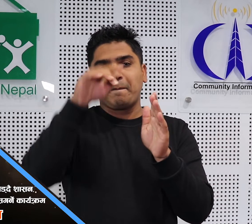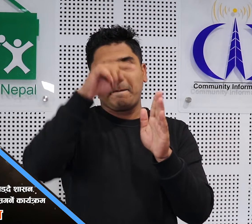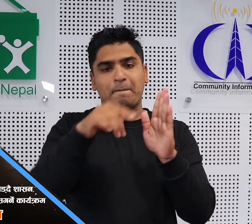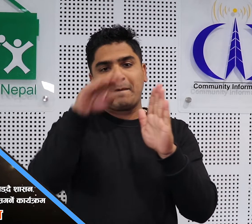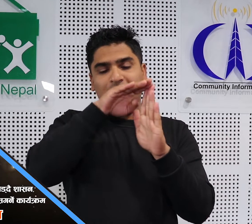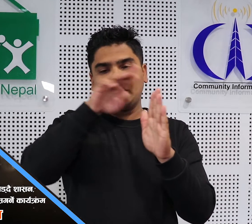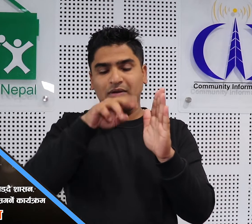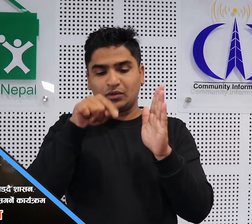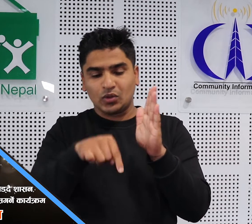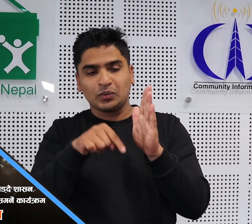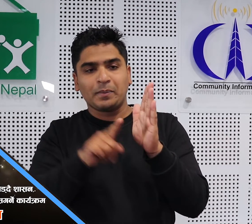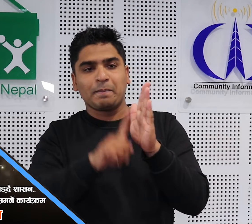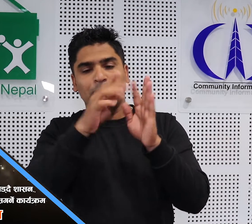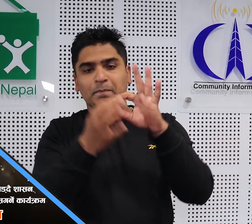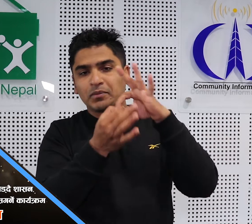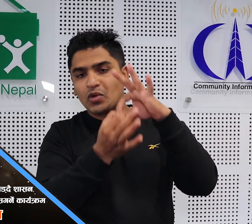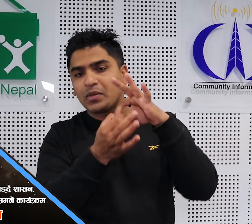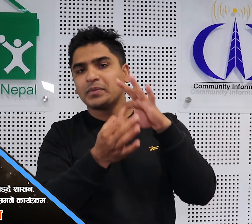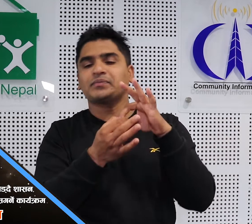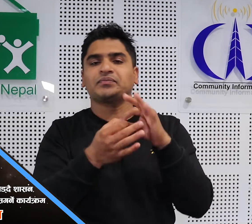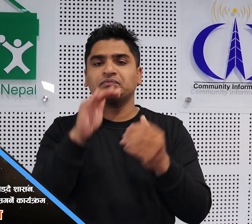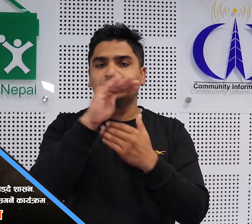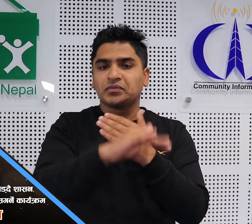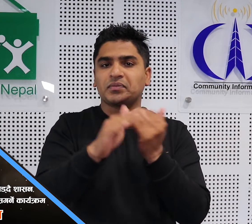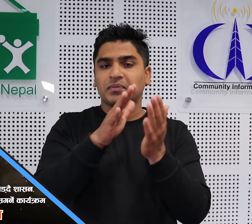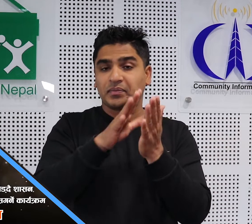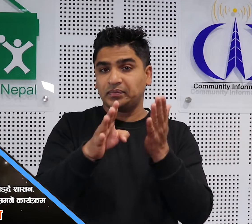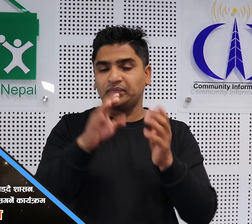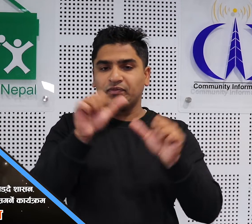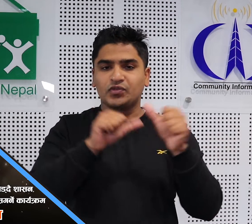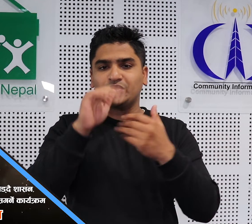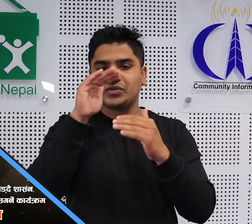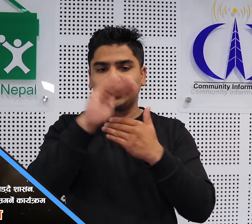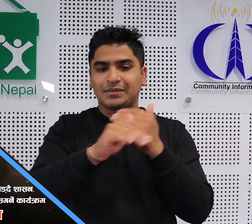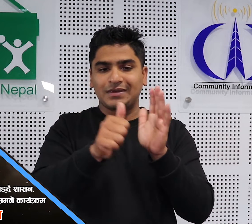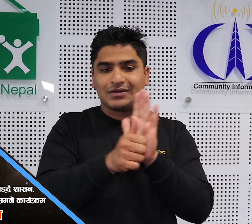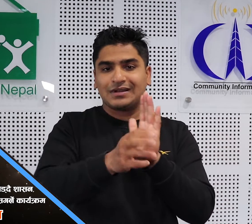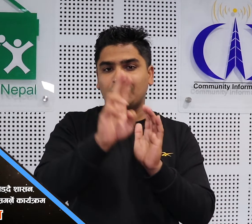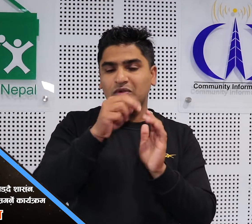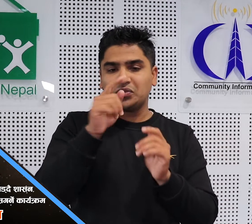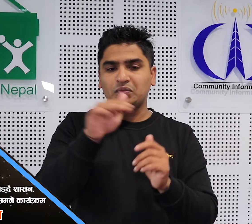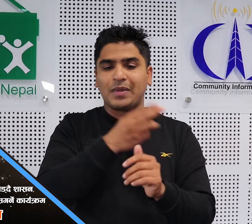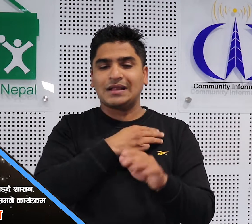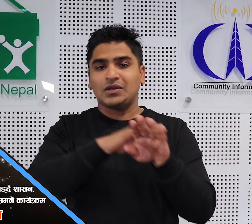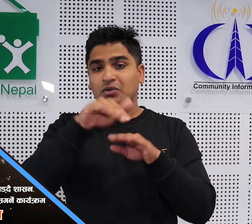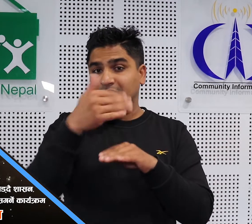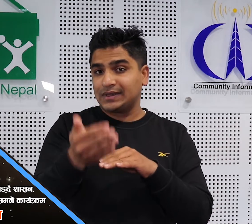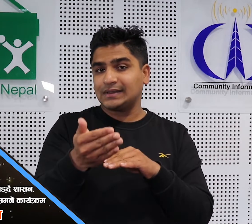र तलकोले माथि सम्बन्धी एउटा समन्वयात्मक ढङ्गले चाहिँ जुन किसिमले जानुपर्ने हो जनतालाई चाहिँ नि त्यो किसिमको